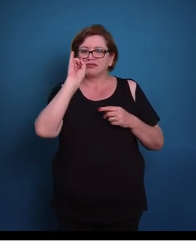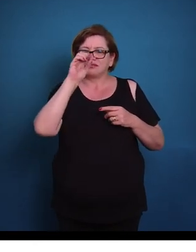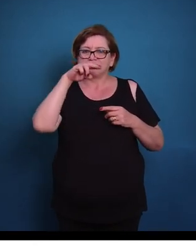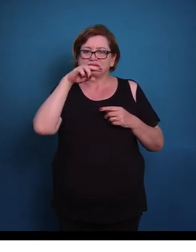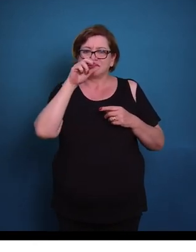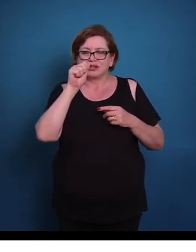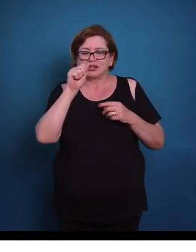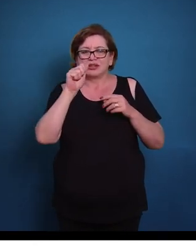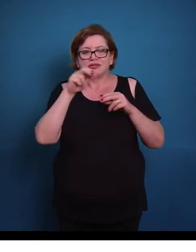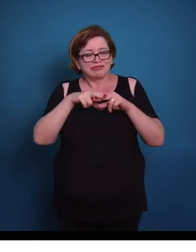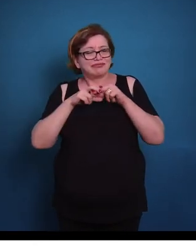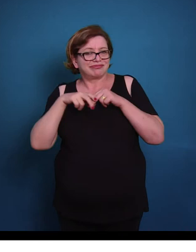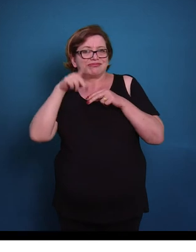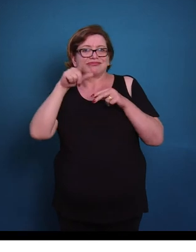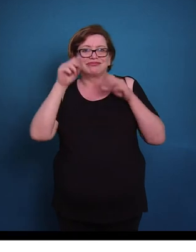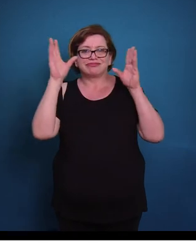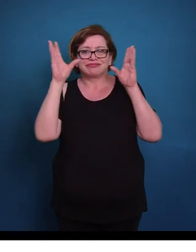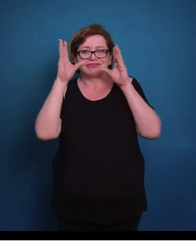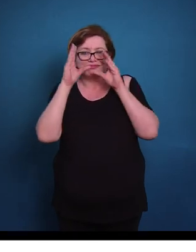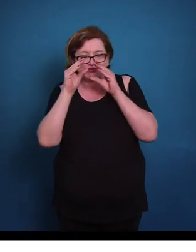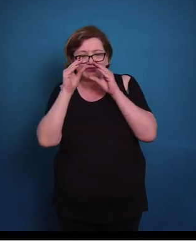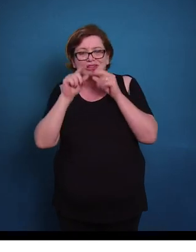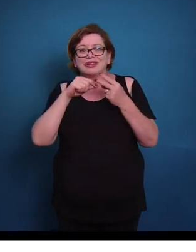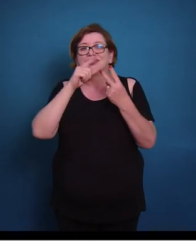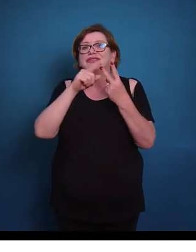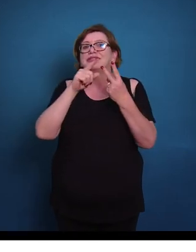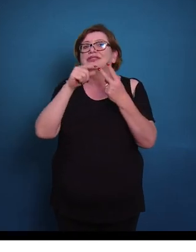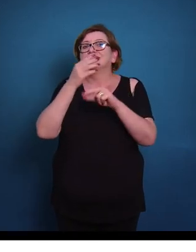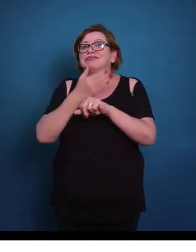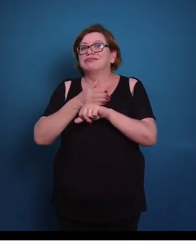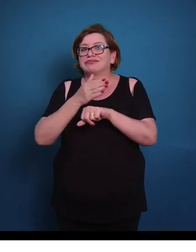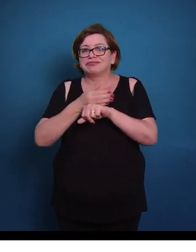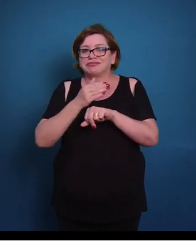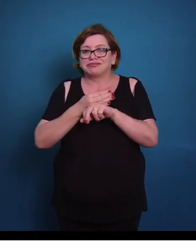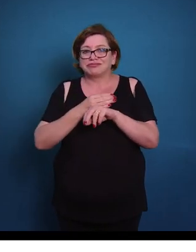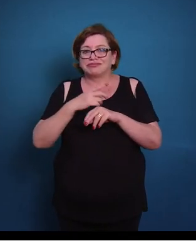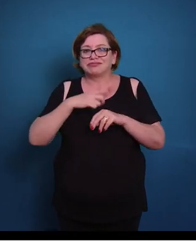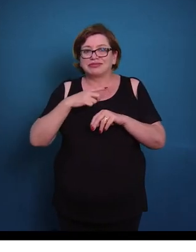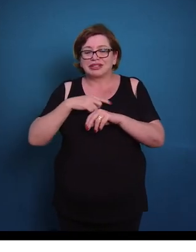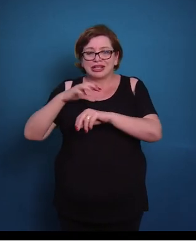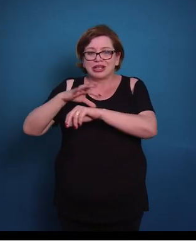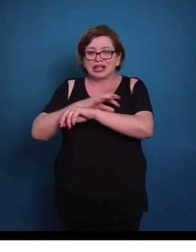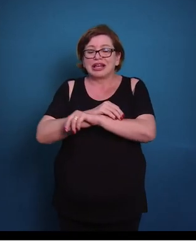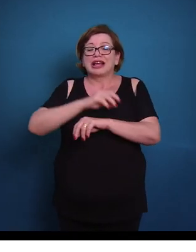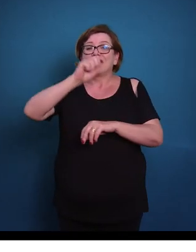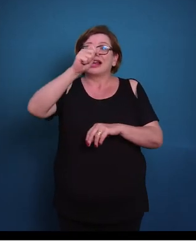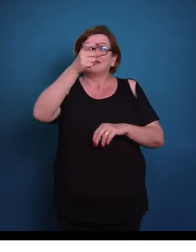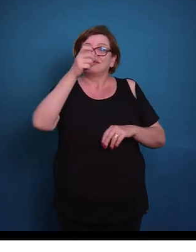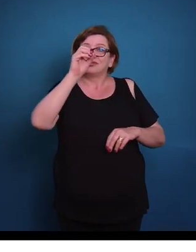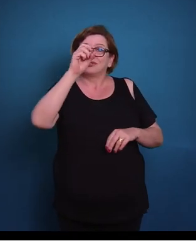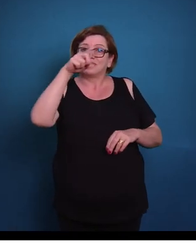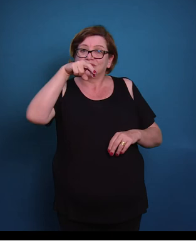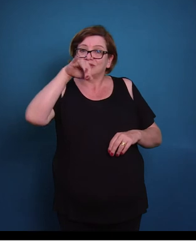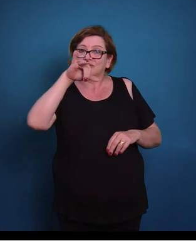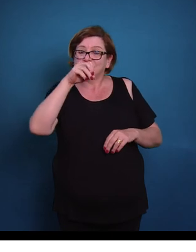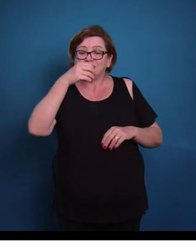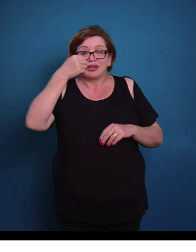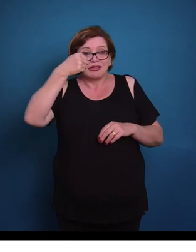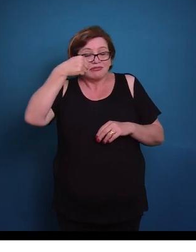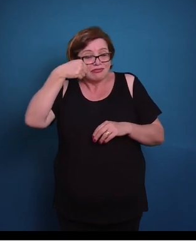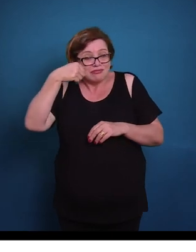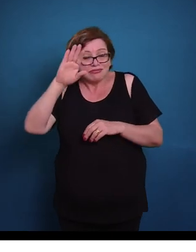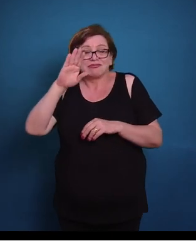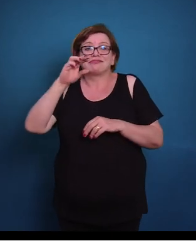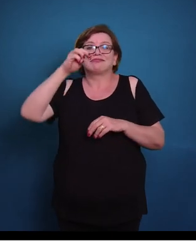escura. No caso da substância branca, o que acontece é que nós vamos ter os axônios aqui, e as banhinhas de mielina. Então ele dá essa